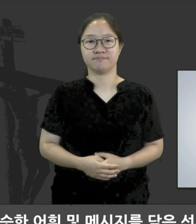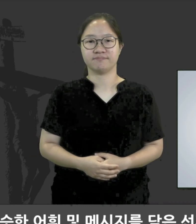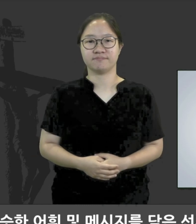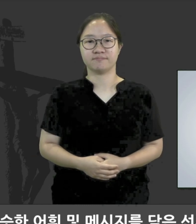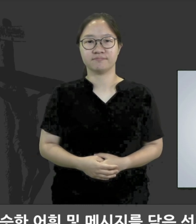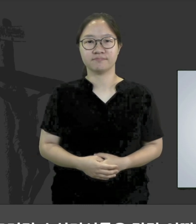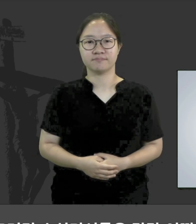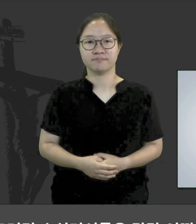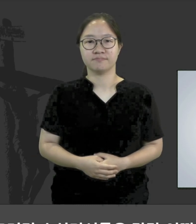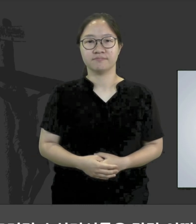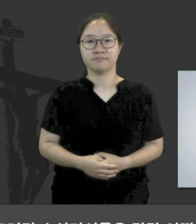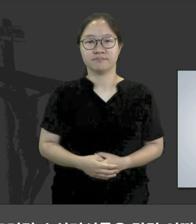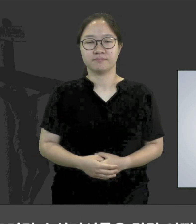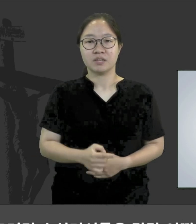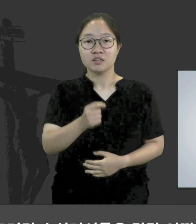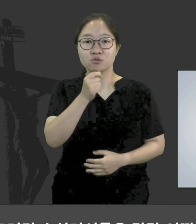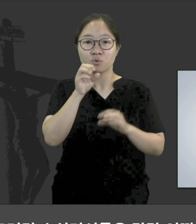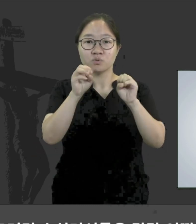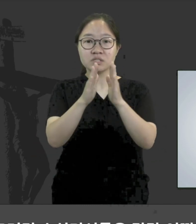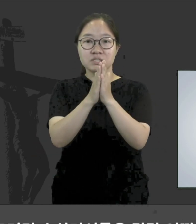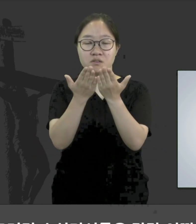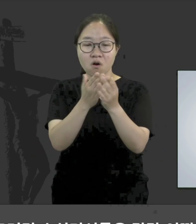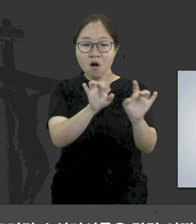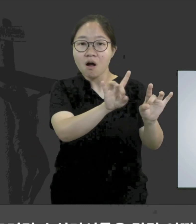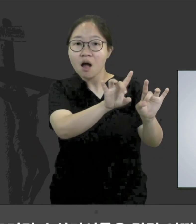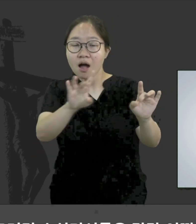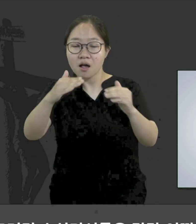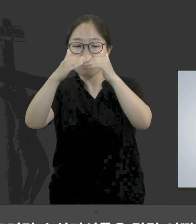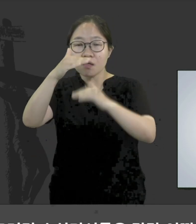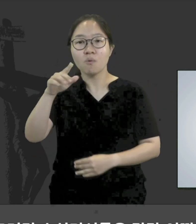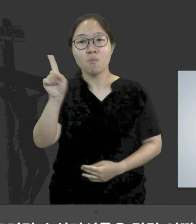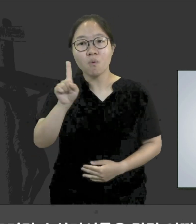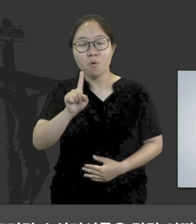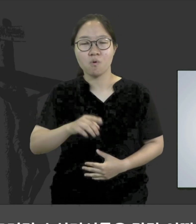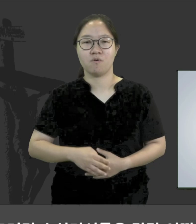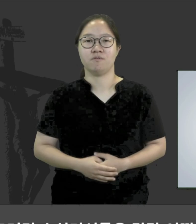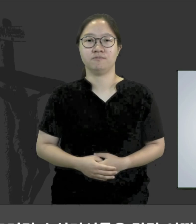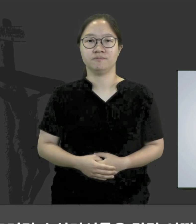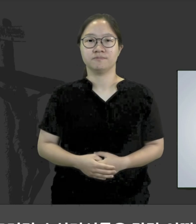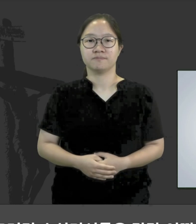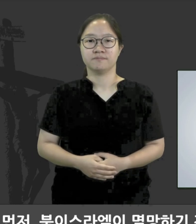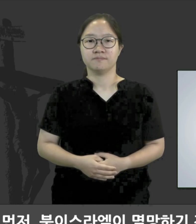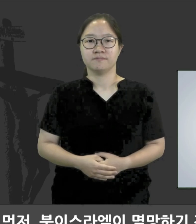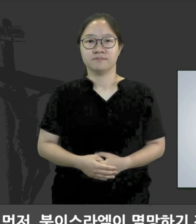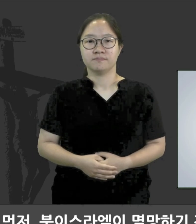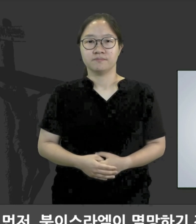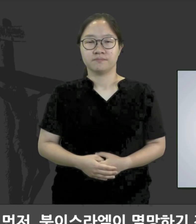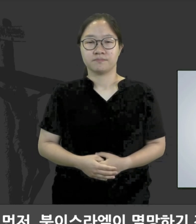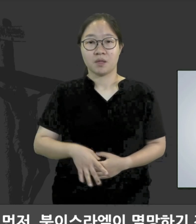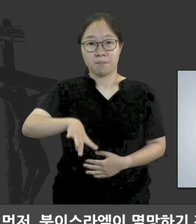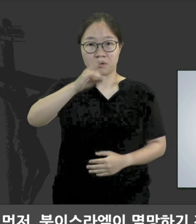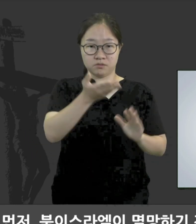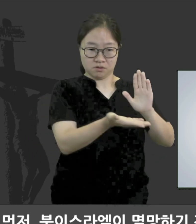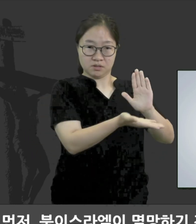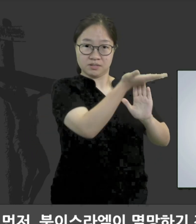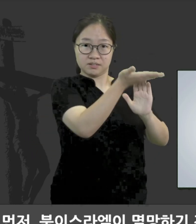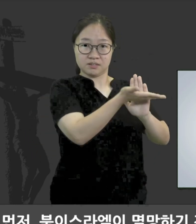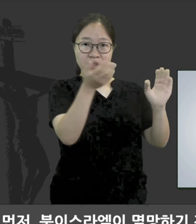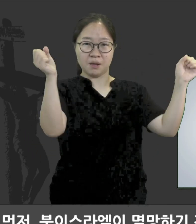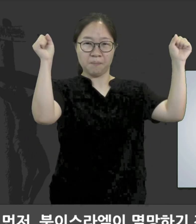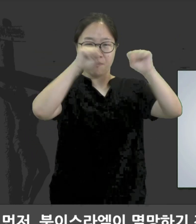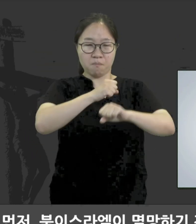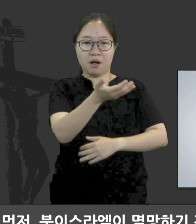됩니다. 그러면 소선지서들은 각각 어떤 메시지를 전달할까요? 먼저